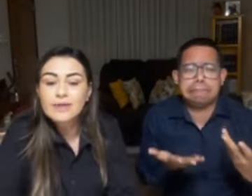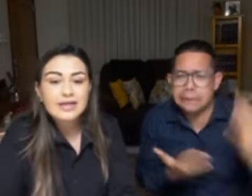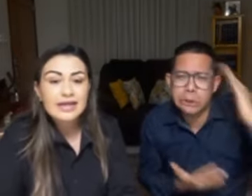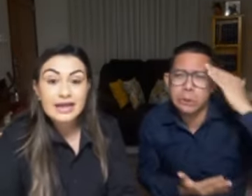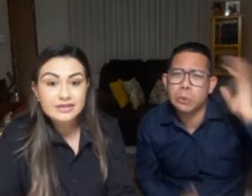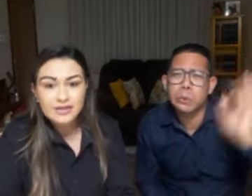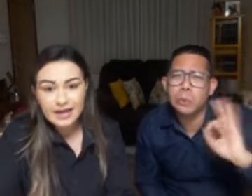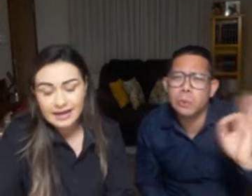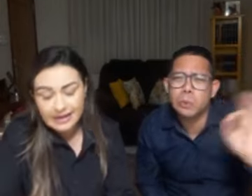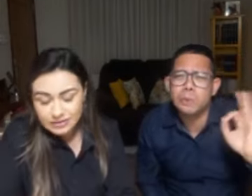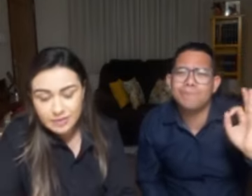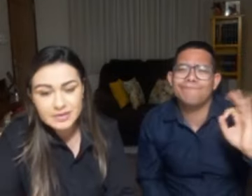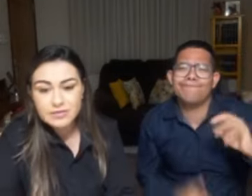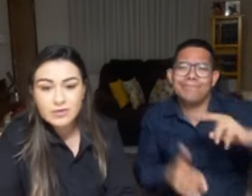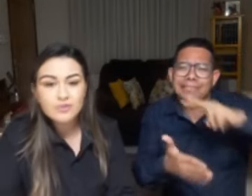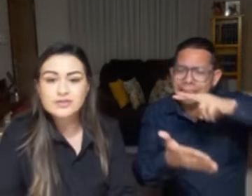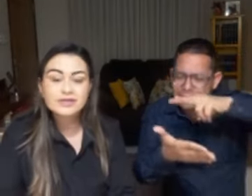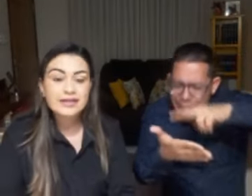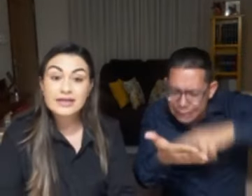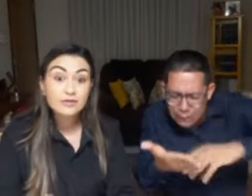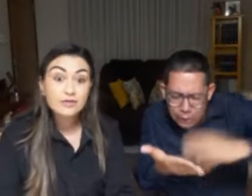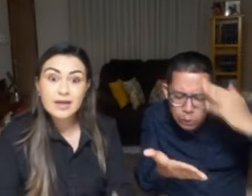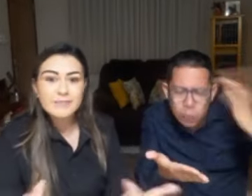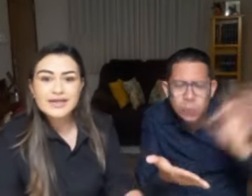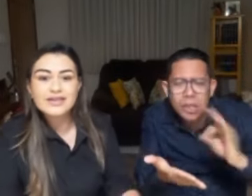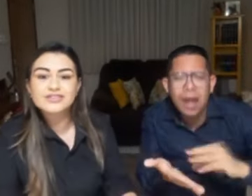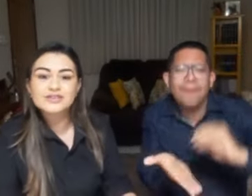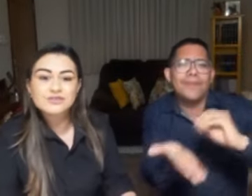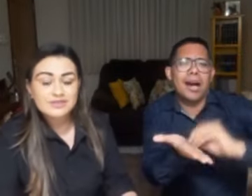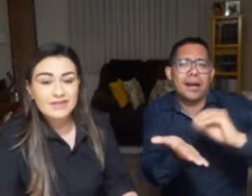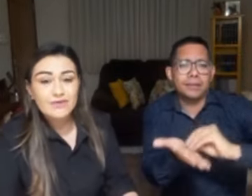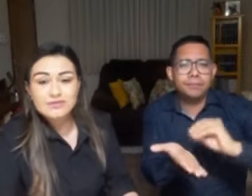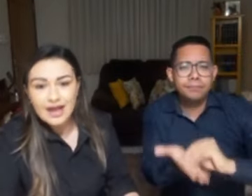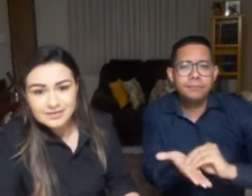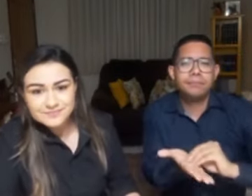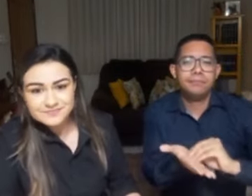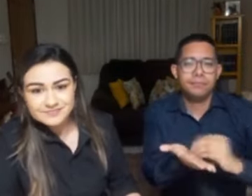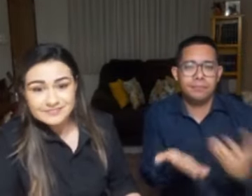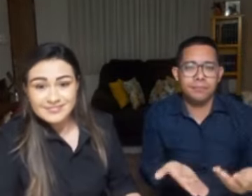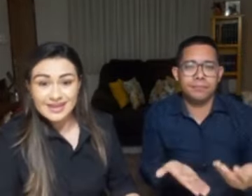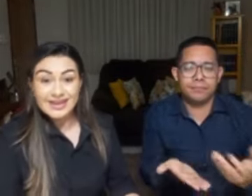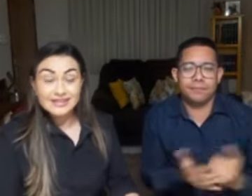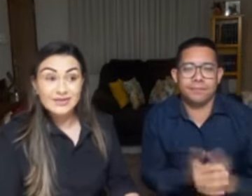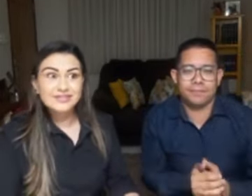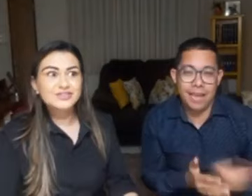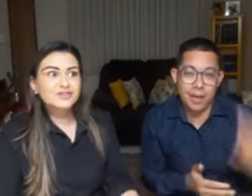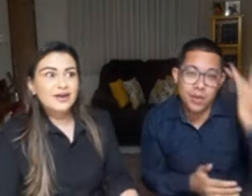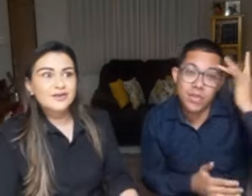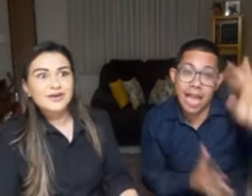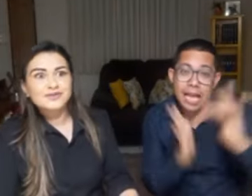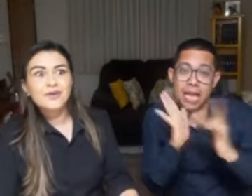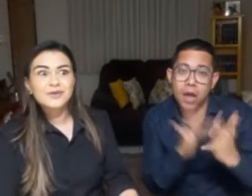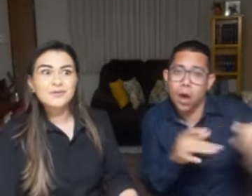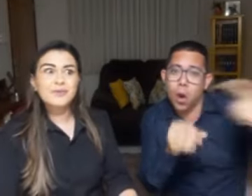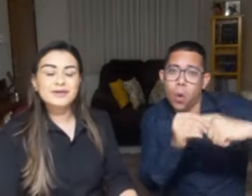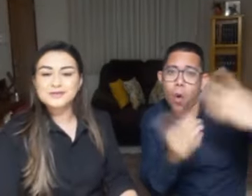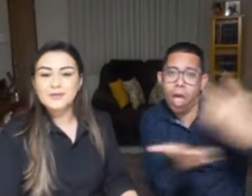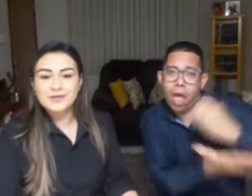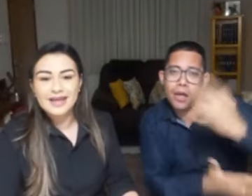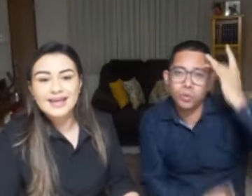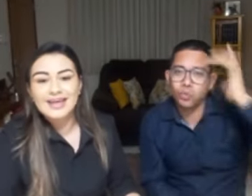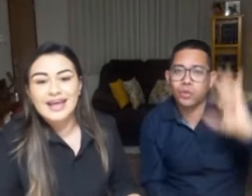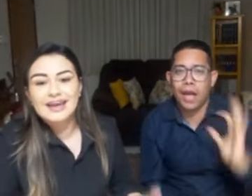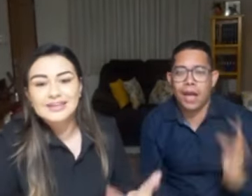entendo, lendo a Bíblia, eu não consigo entender, eu não sabia que Jesus ia voltar. Então, às vezes a gente fala, nossa, como que uma